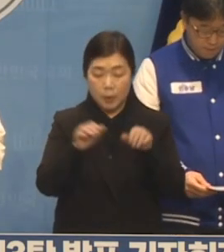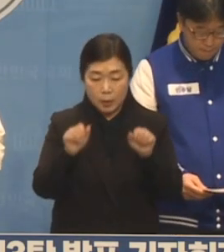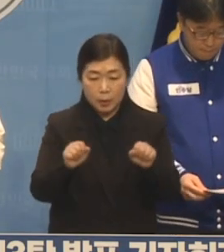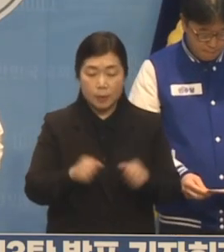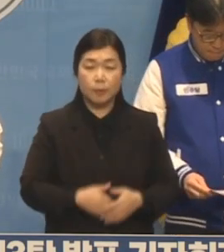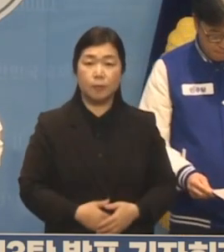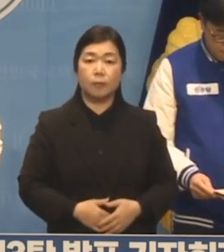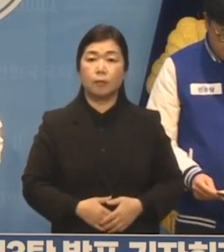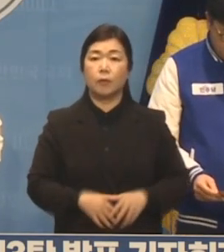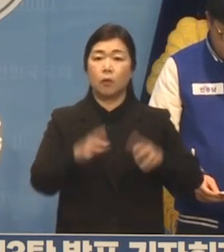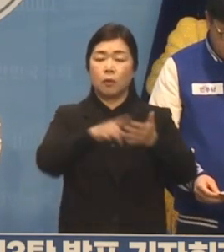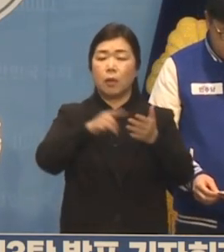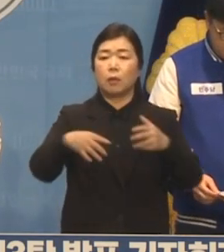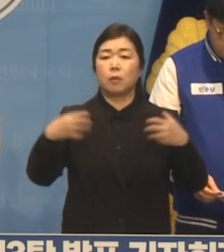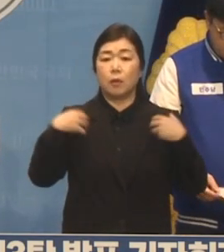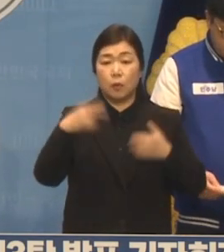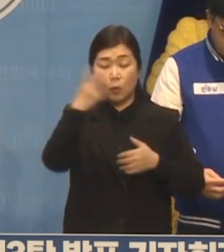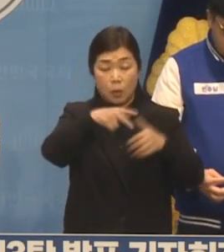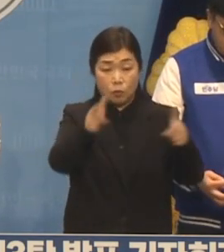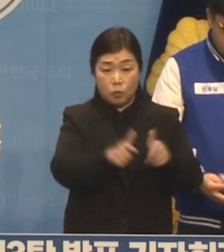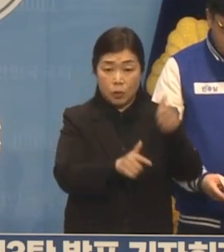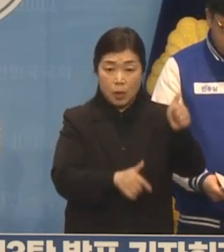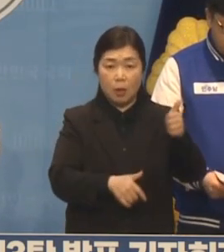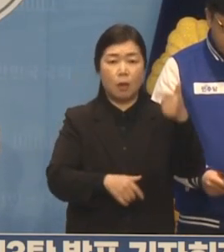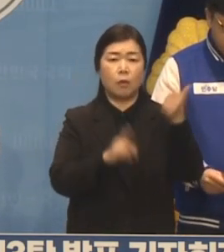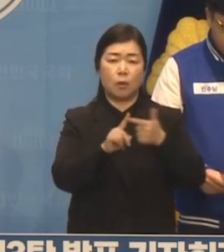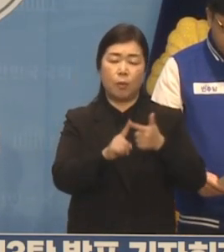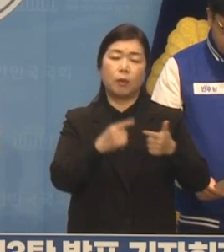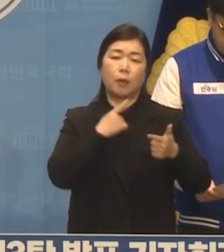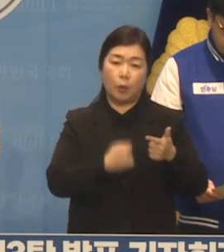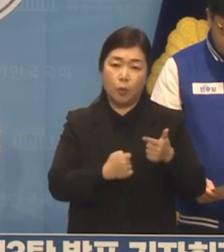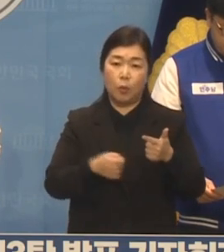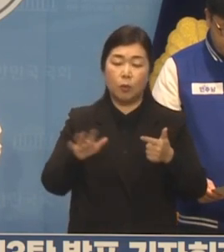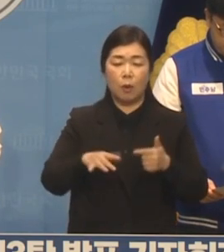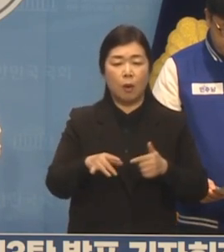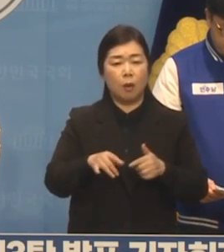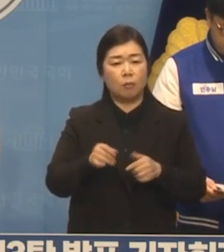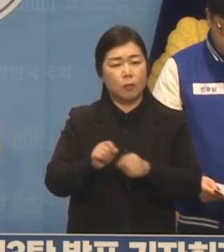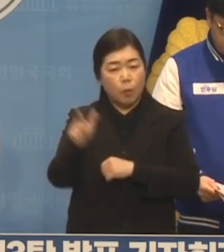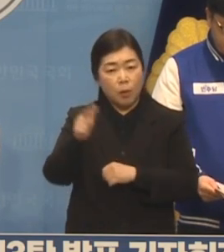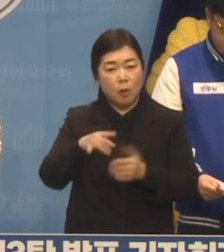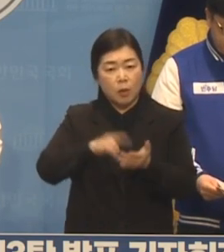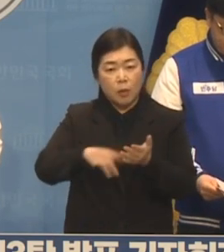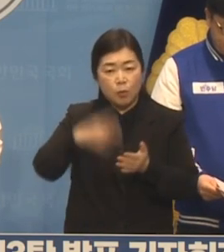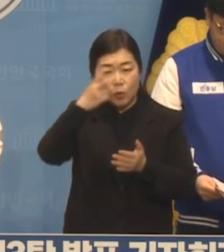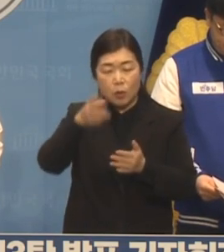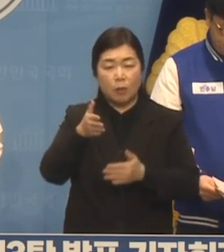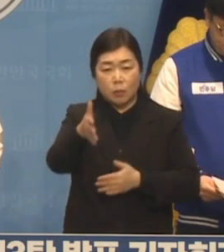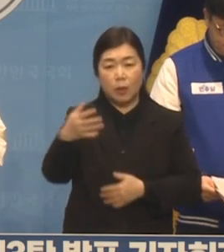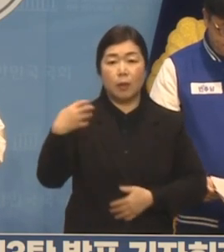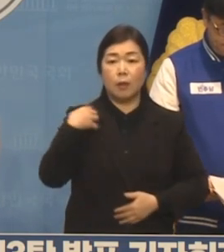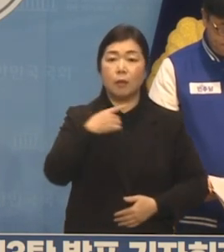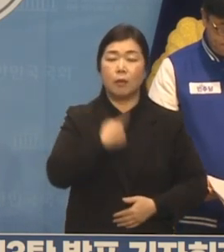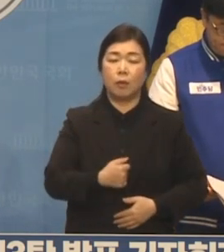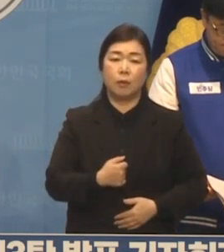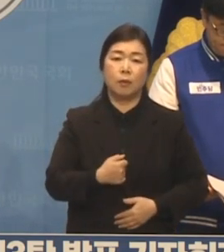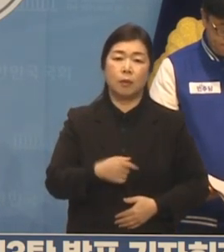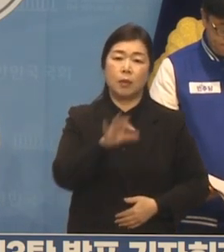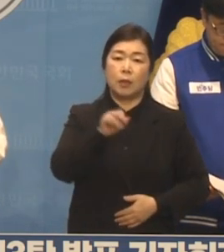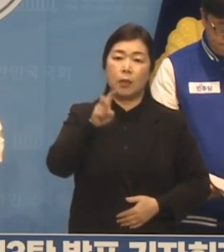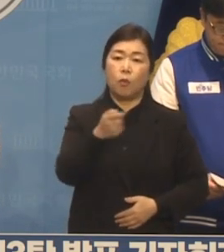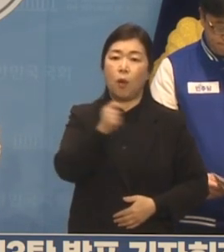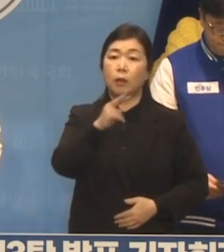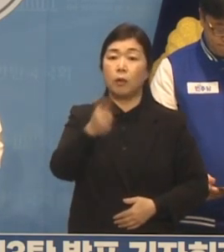안녕하십니까. 국세청에서 조사국장을 6번 담당하면서 주로 세무조사 분야에 근무를 했었던 전 국세청 차장